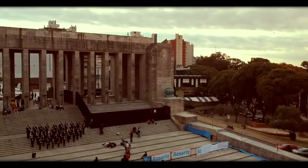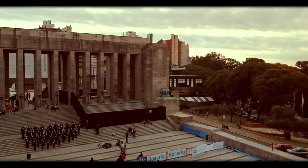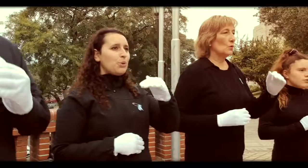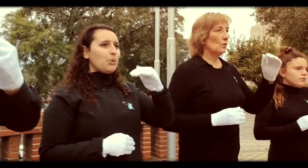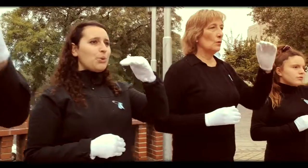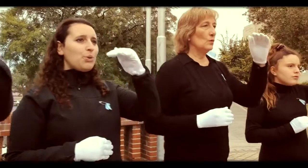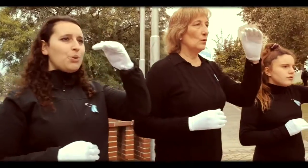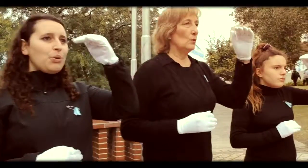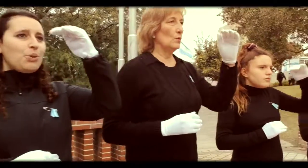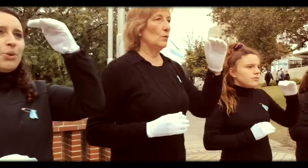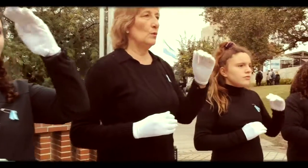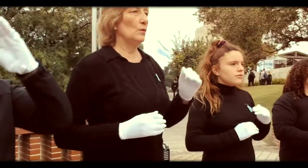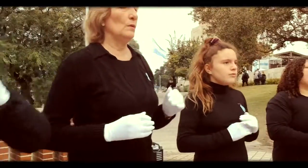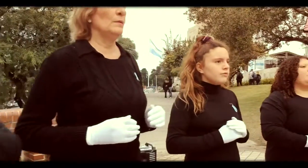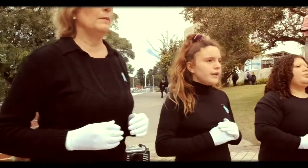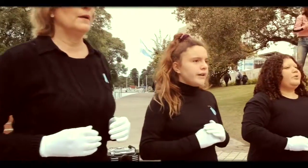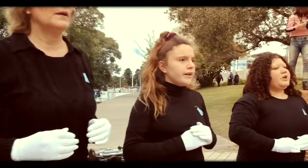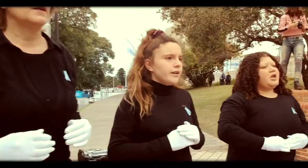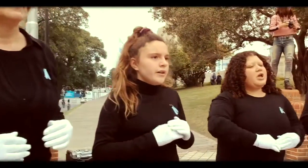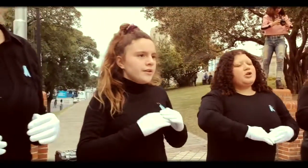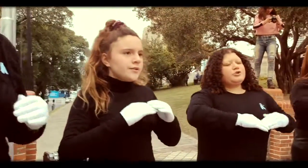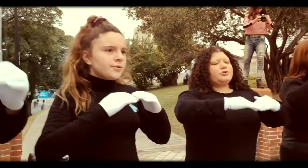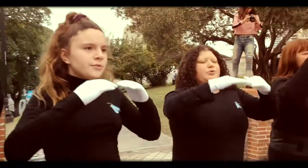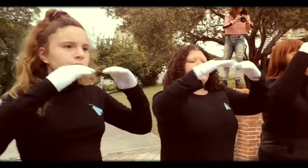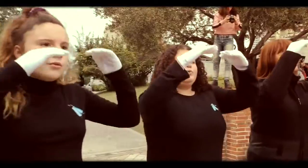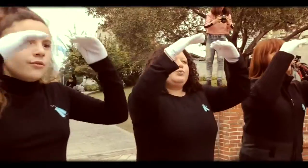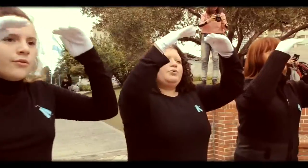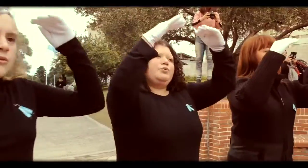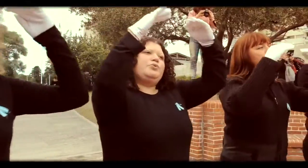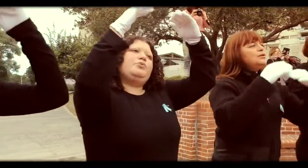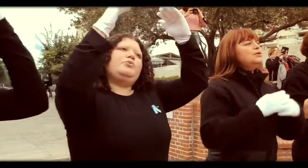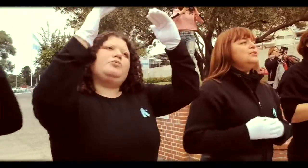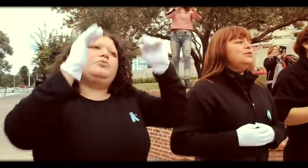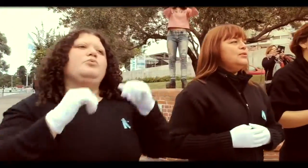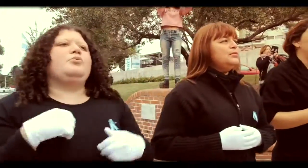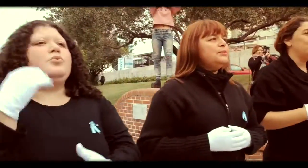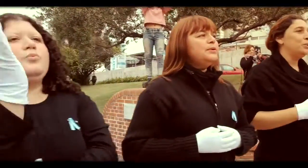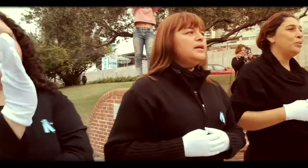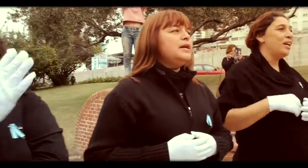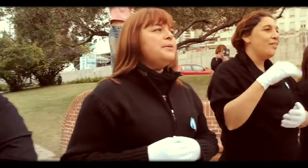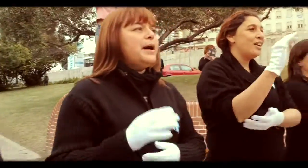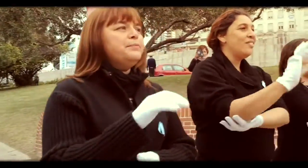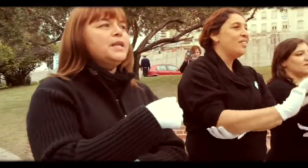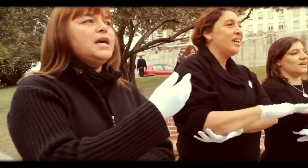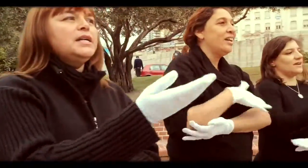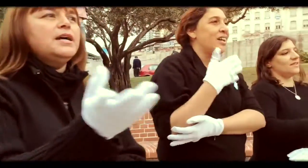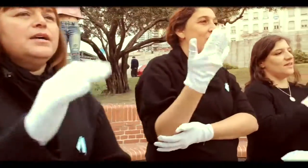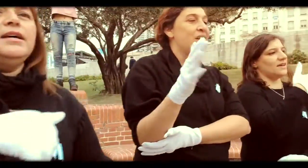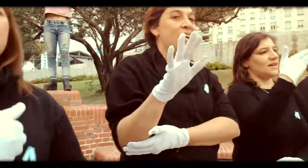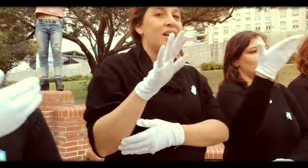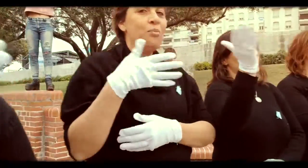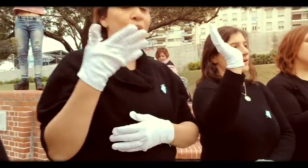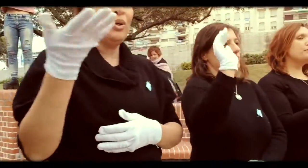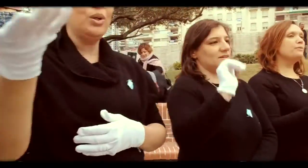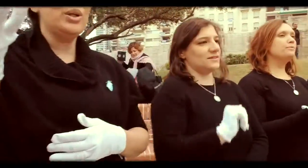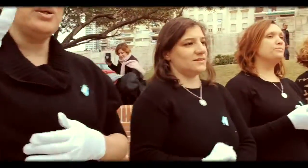Sube, sube, sube bandera del amor